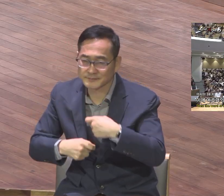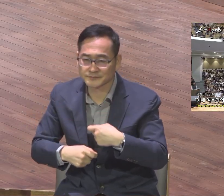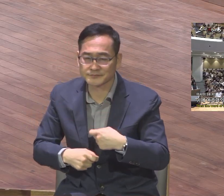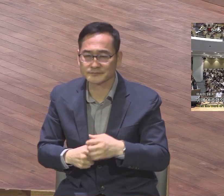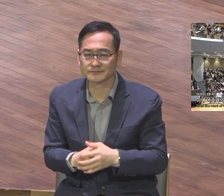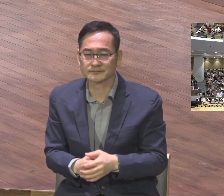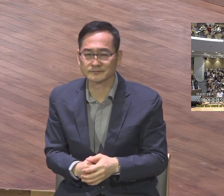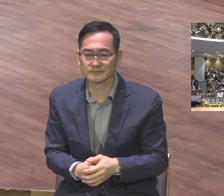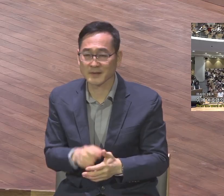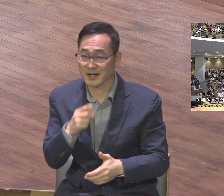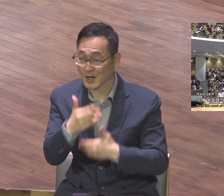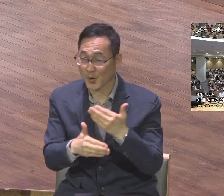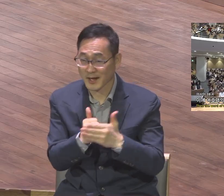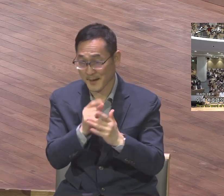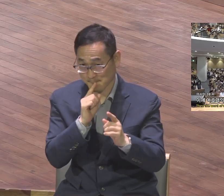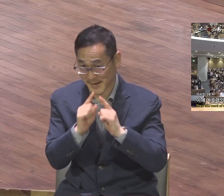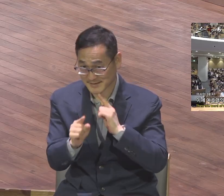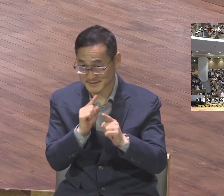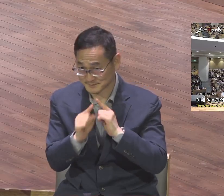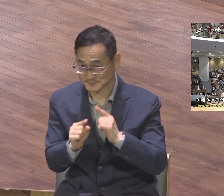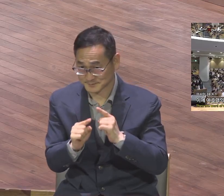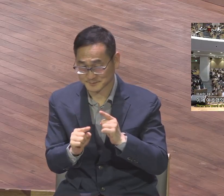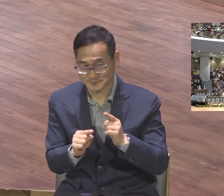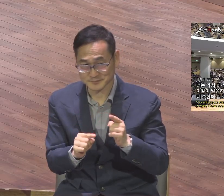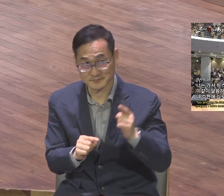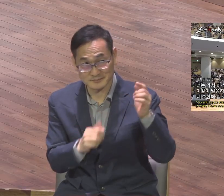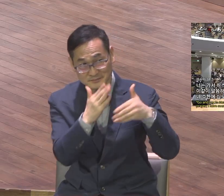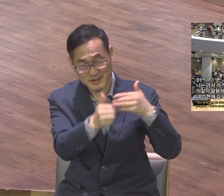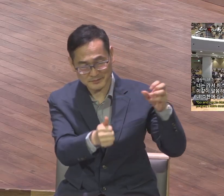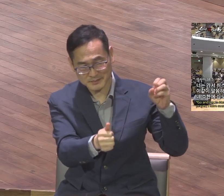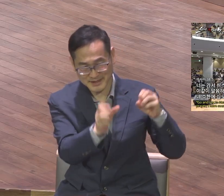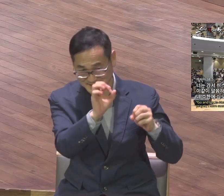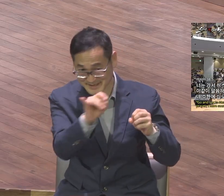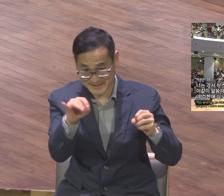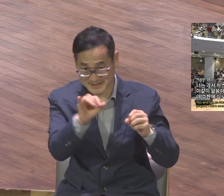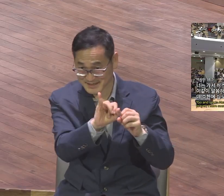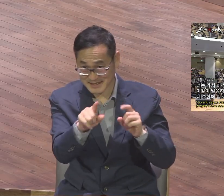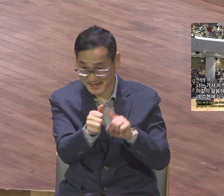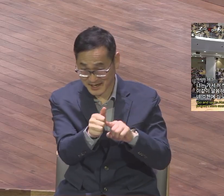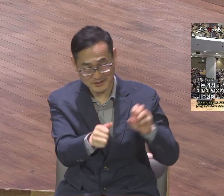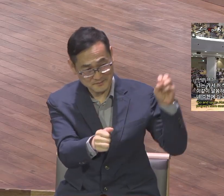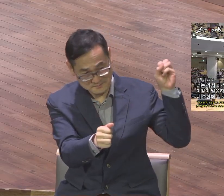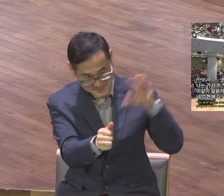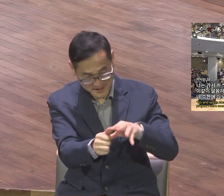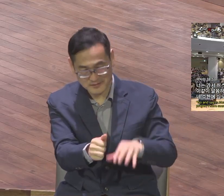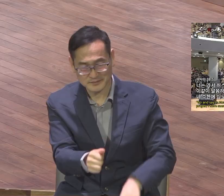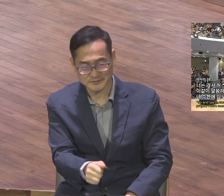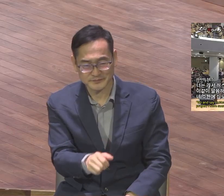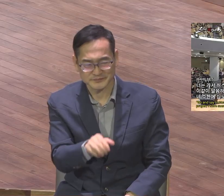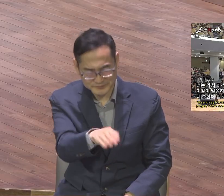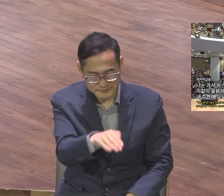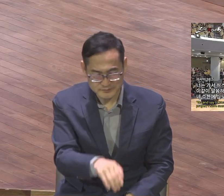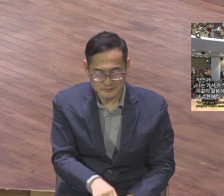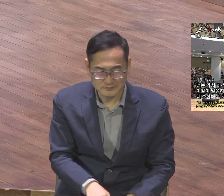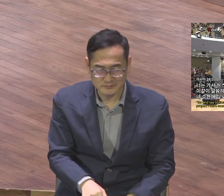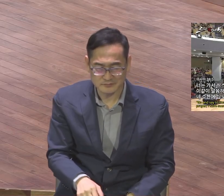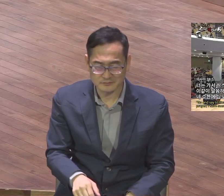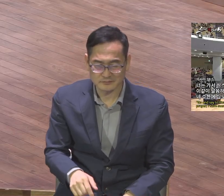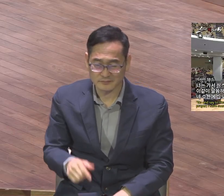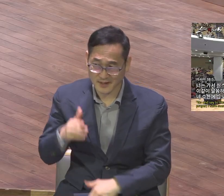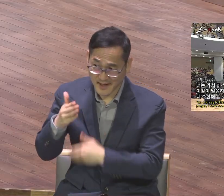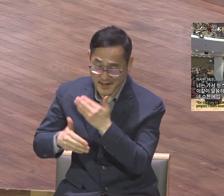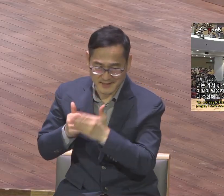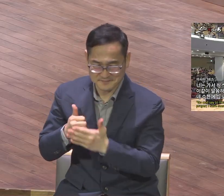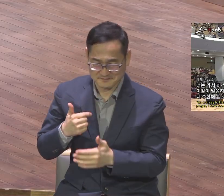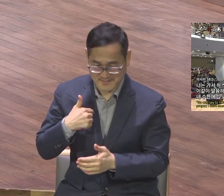이에 여호와의 말씀이 이사야에게 임하여 이르시되 너는 가서 히스기야에게 이르기를 너 조상 다윗의 하나님